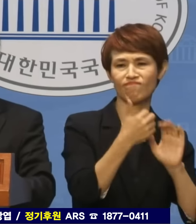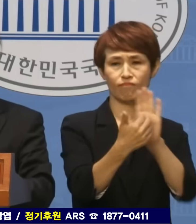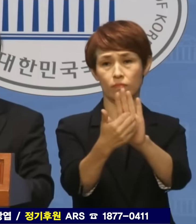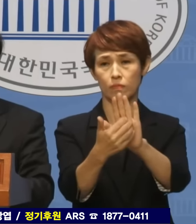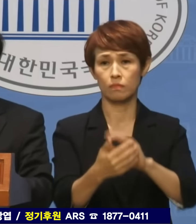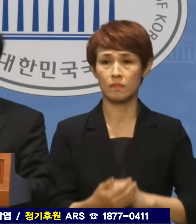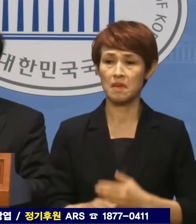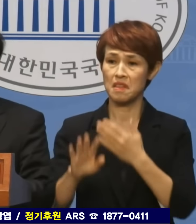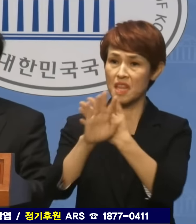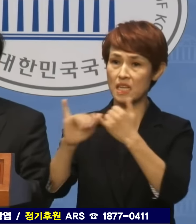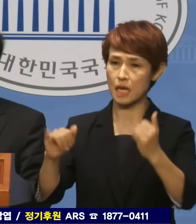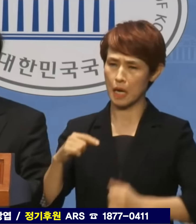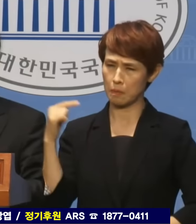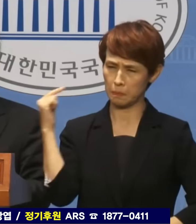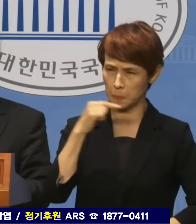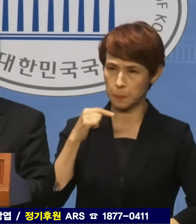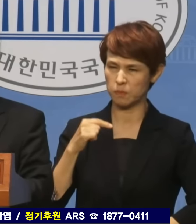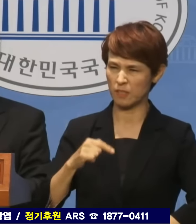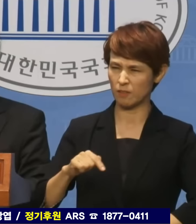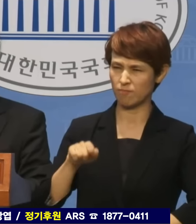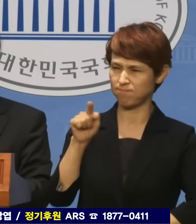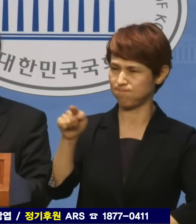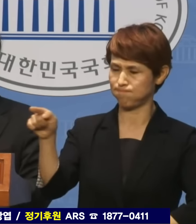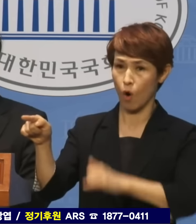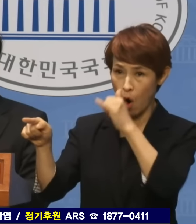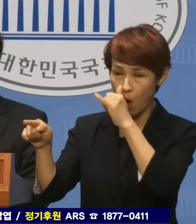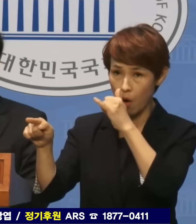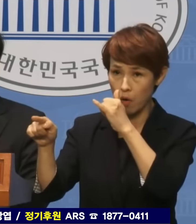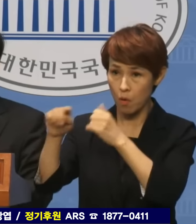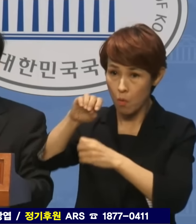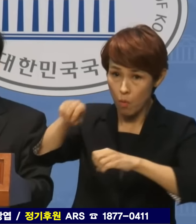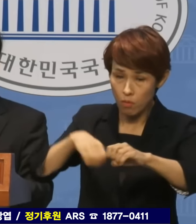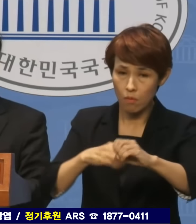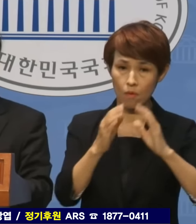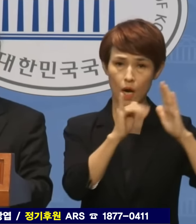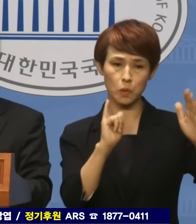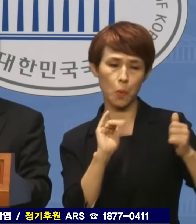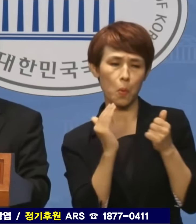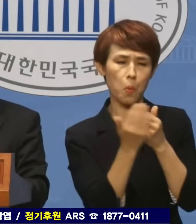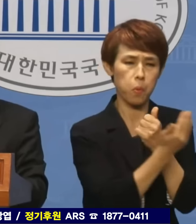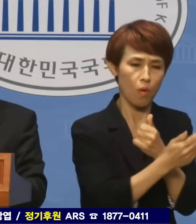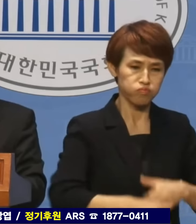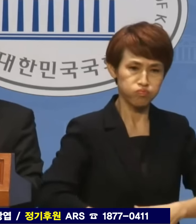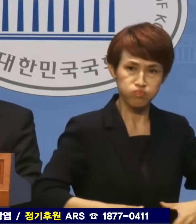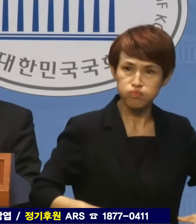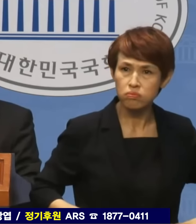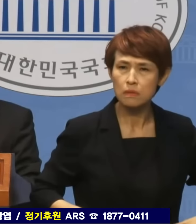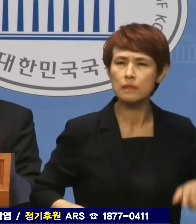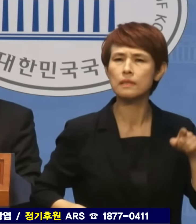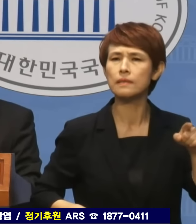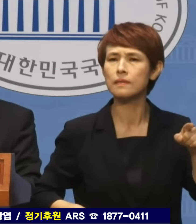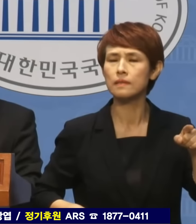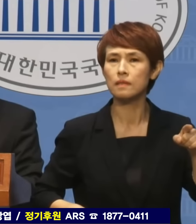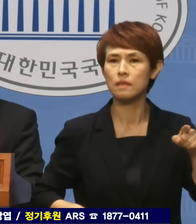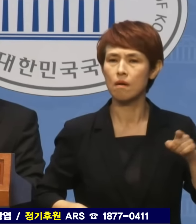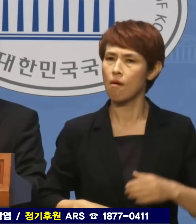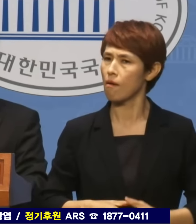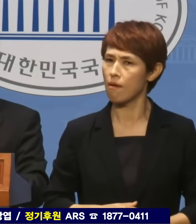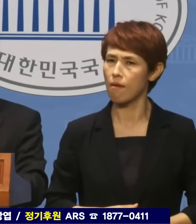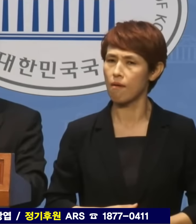타인에게는 엄동설한처럼 가혹하고 자신과 가족에게는 봄바람처럼 관대한 형태가 과연